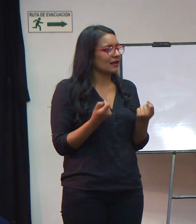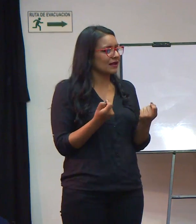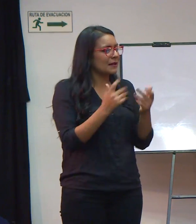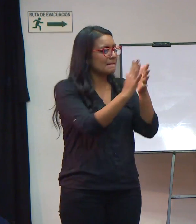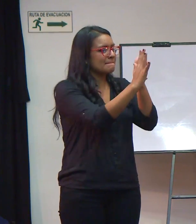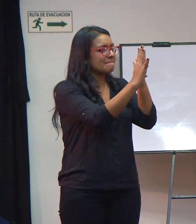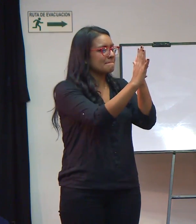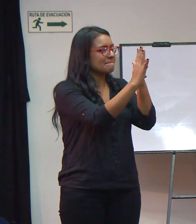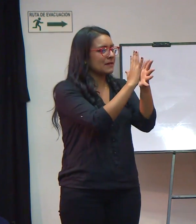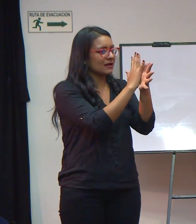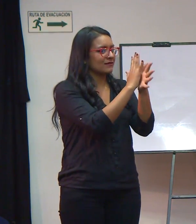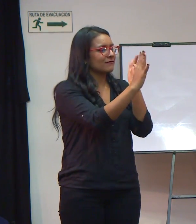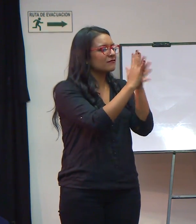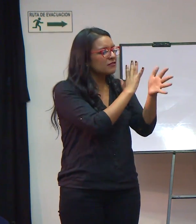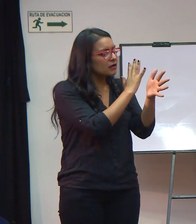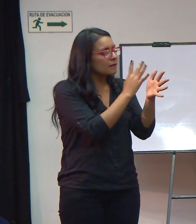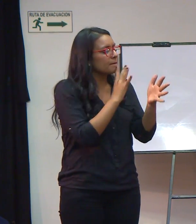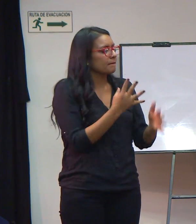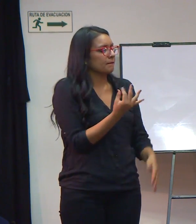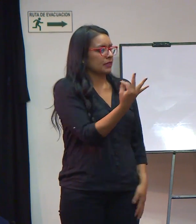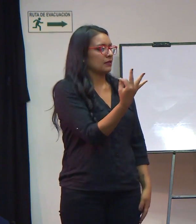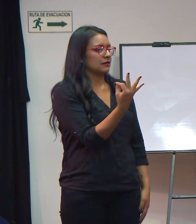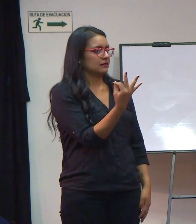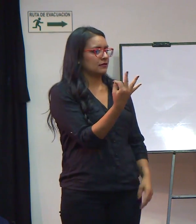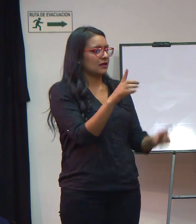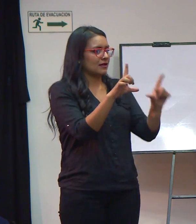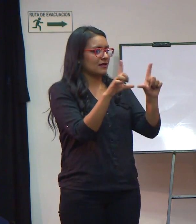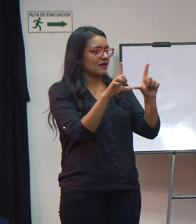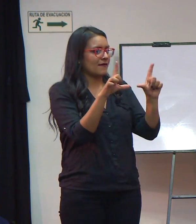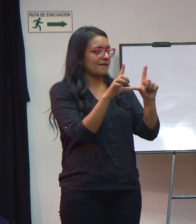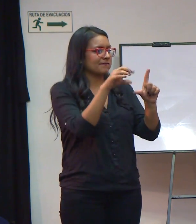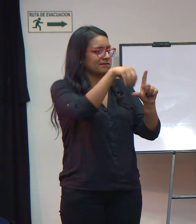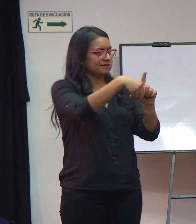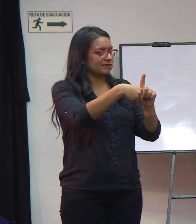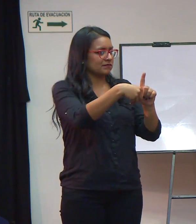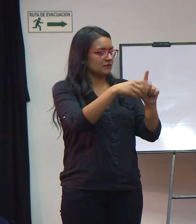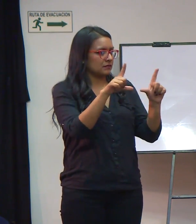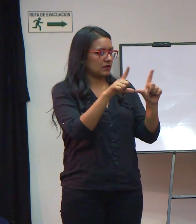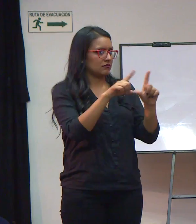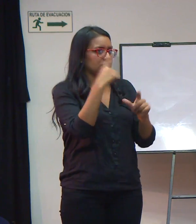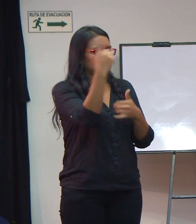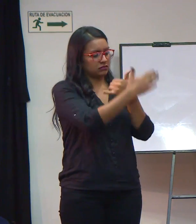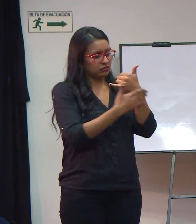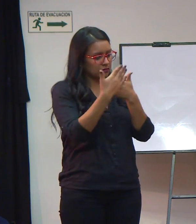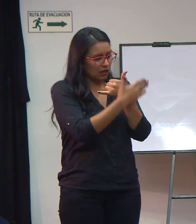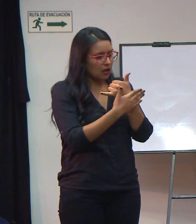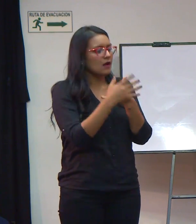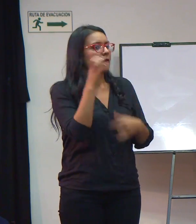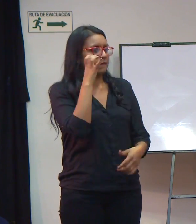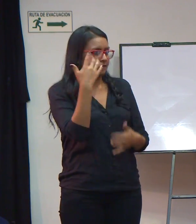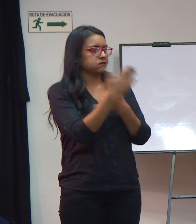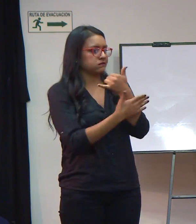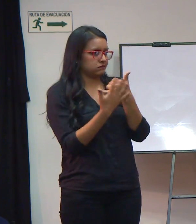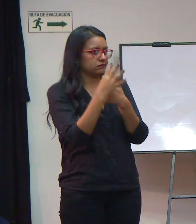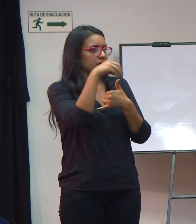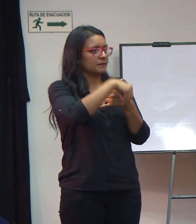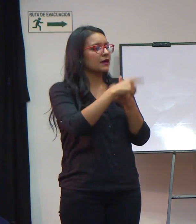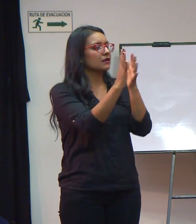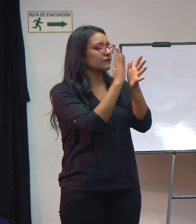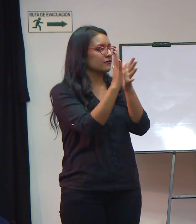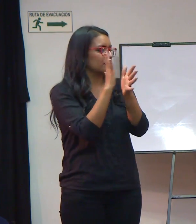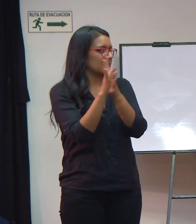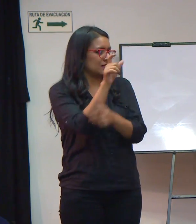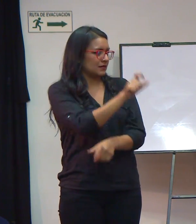viabilidad de información en cuanto a los únicos tres canales que hay en el país y que han habido en el país para